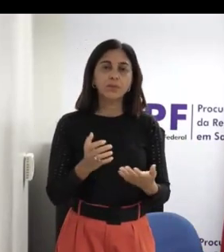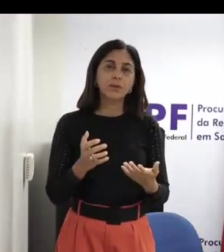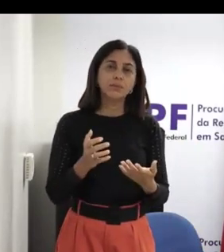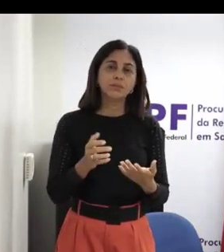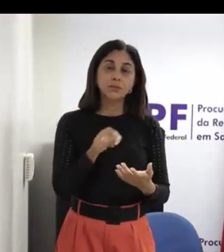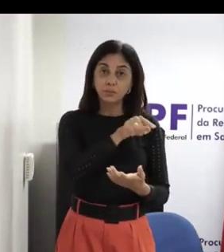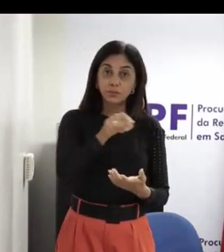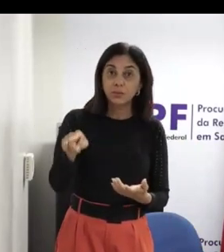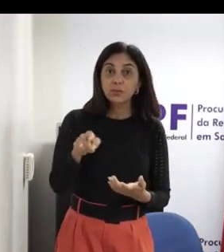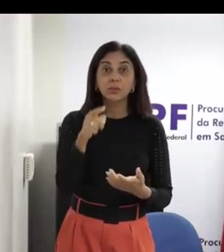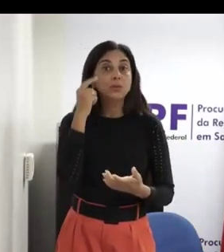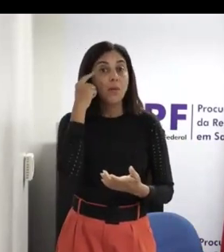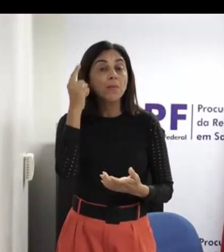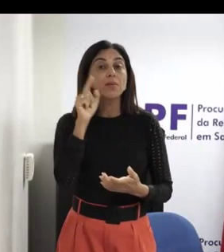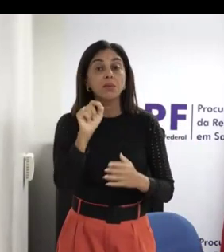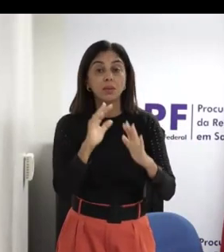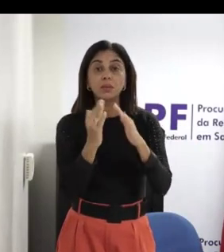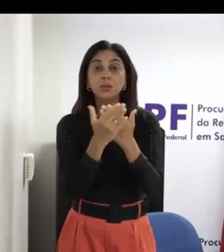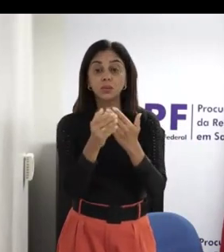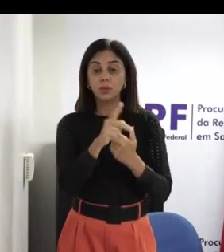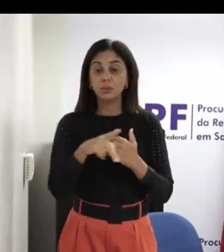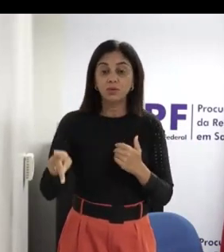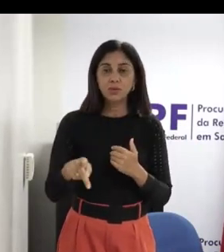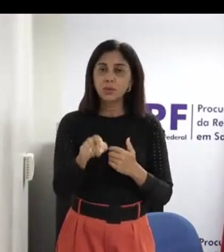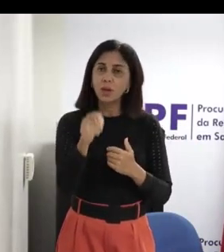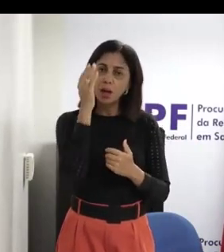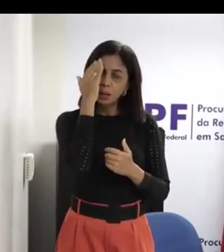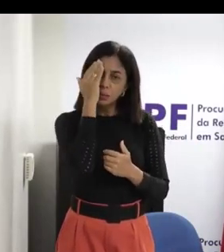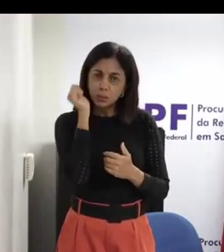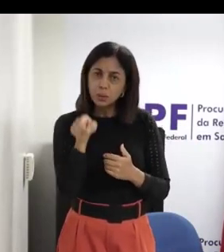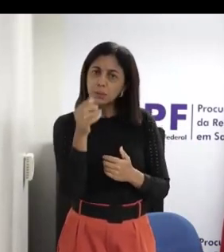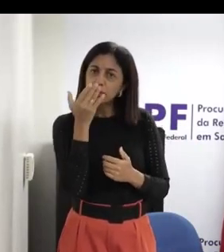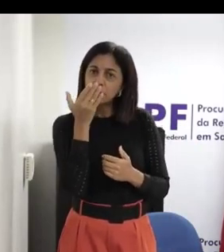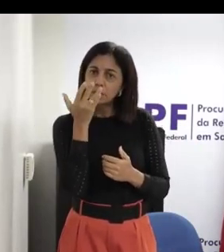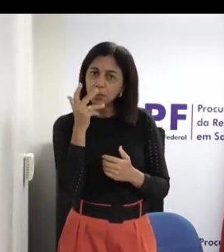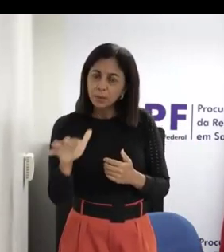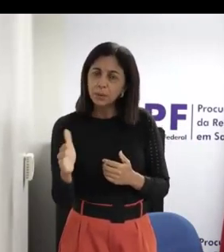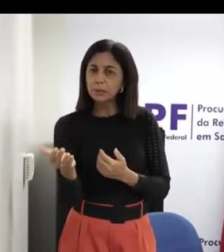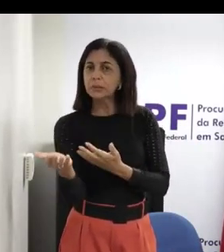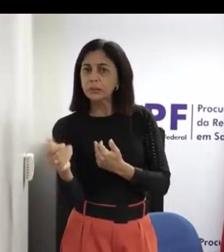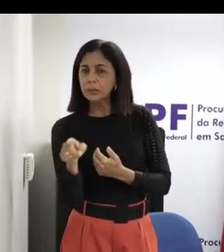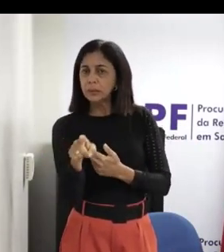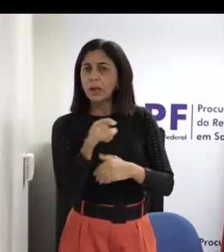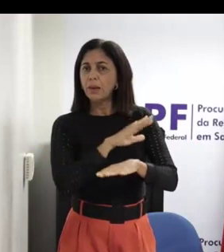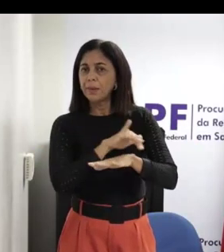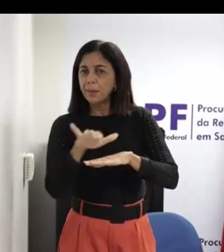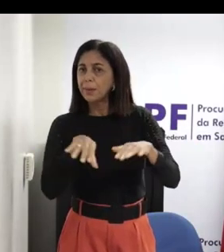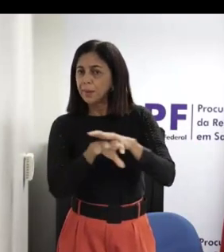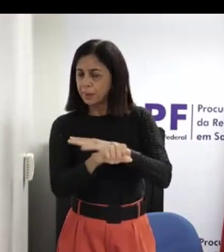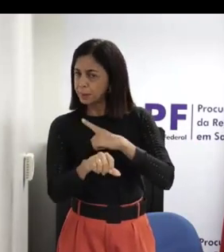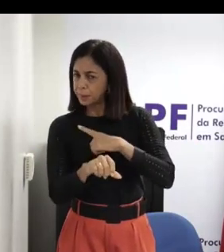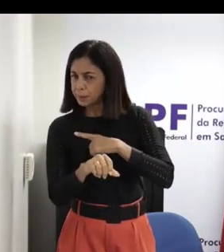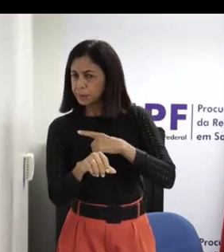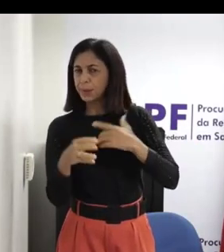professores e quem tem A gestão é uma obrigação quando chegar nas instâncias de apuração eu eu eu não conheço nenhum caso